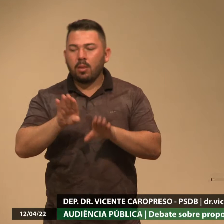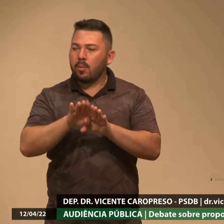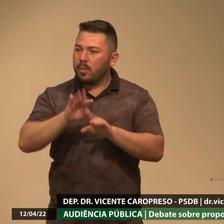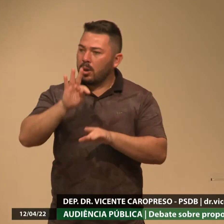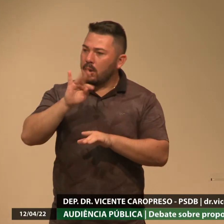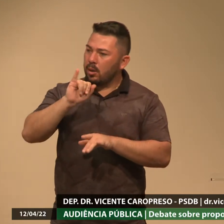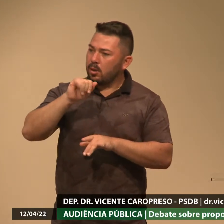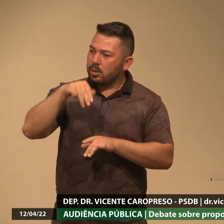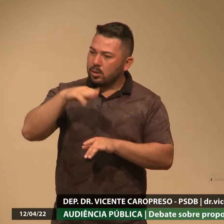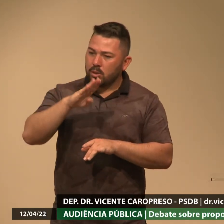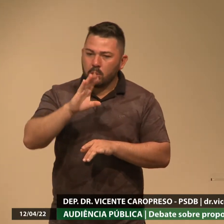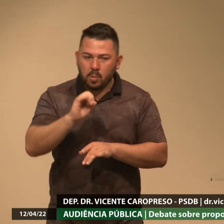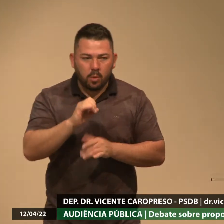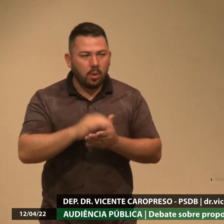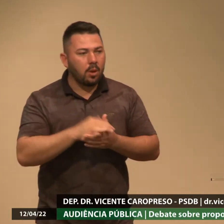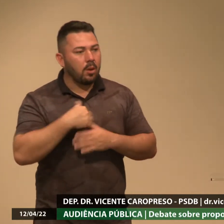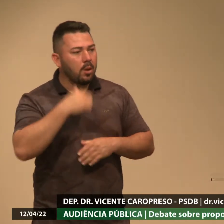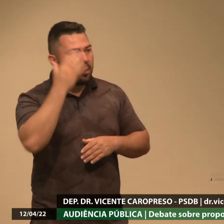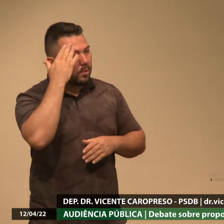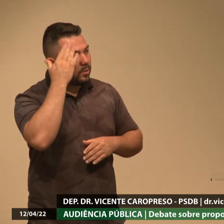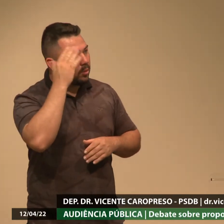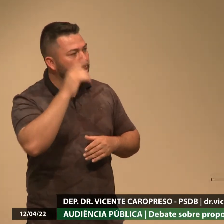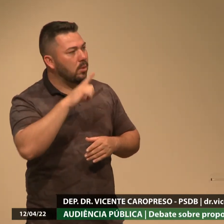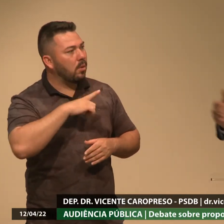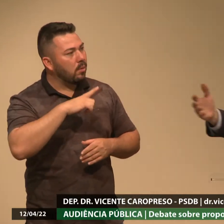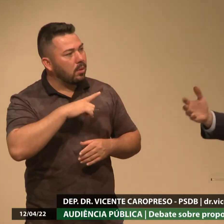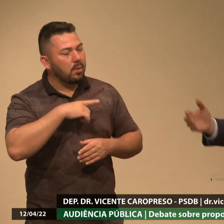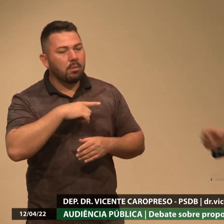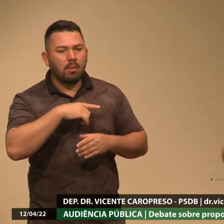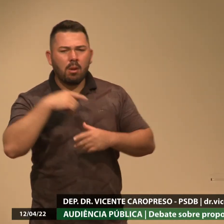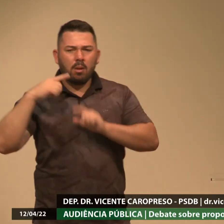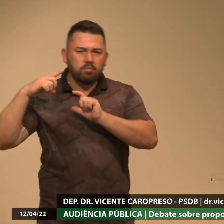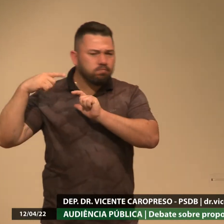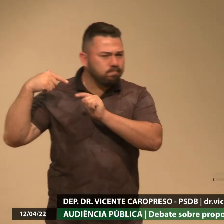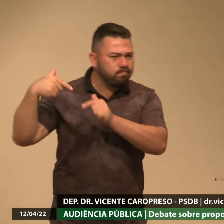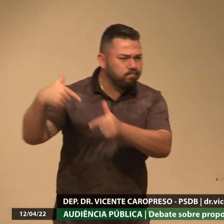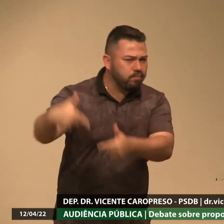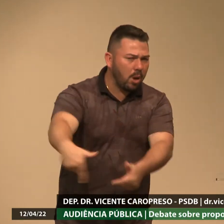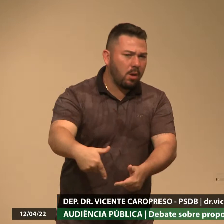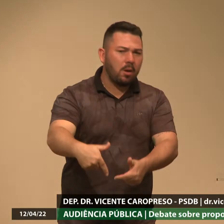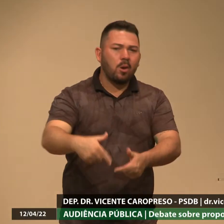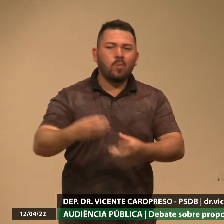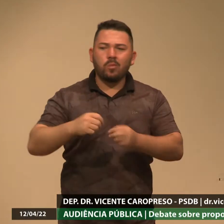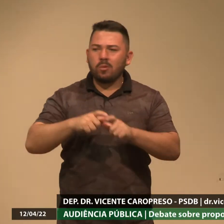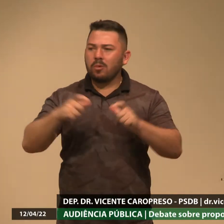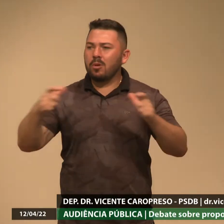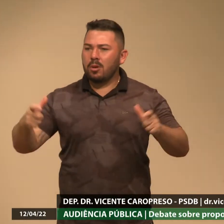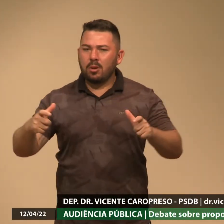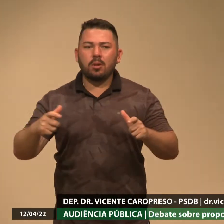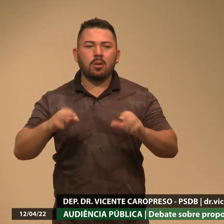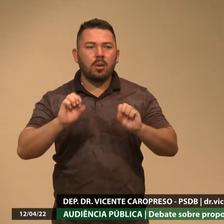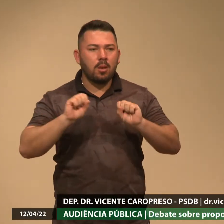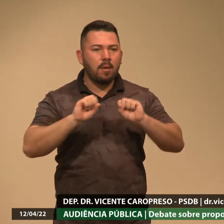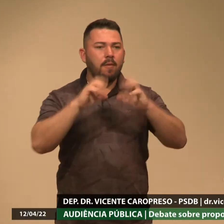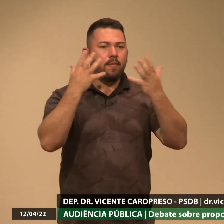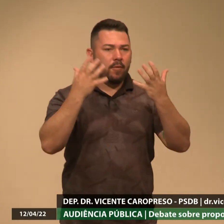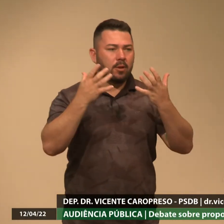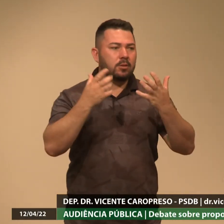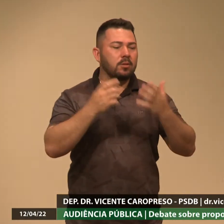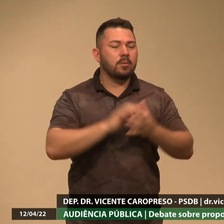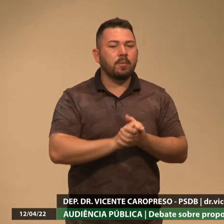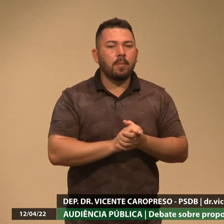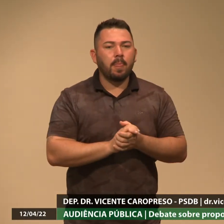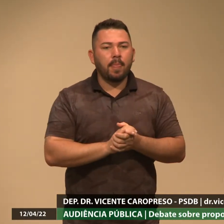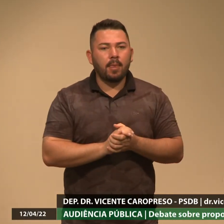Timbó então eu sei que permeia uma tradição muito grande dessas festas que traz a tradição